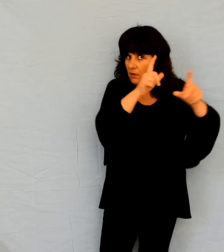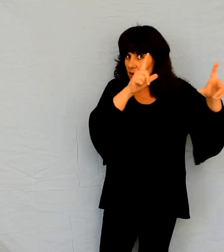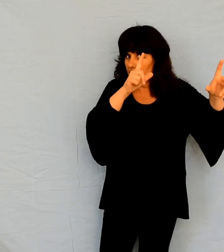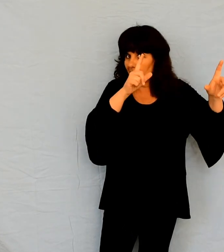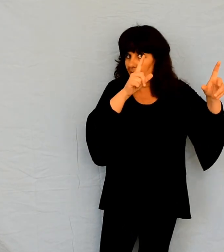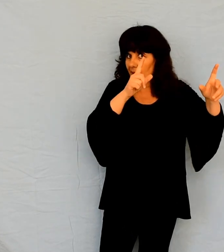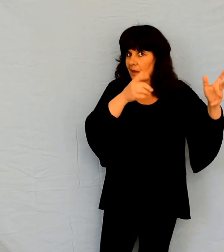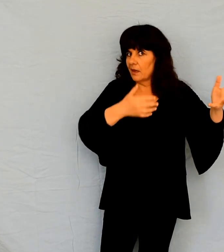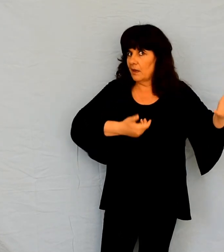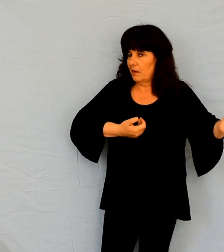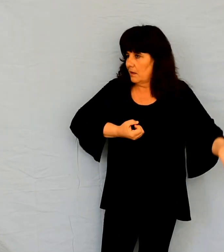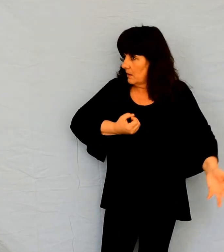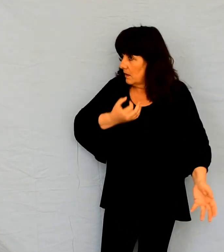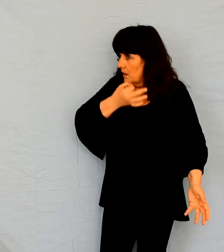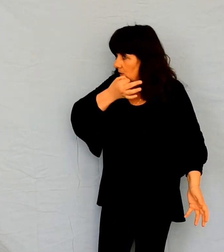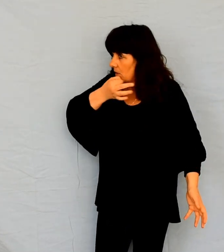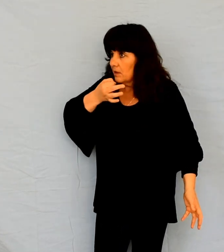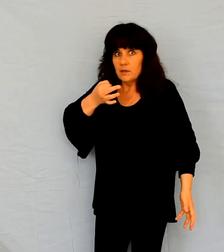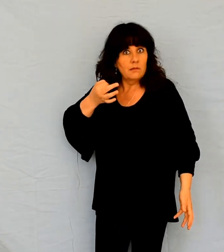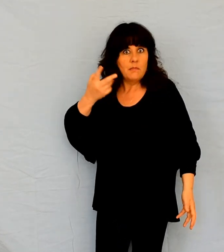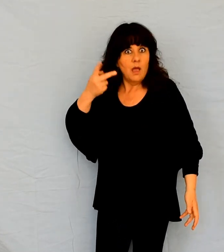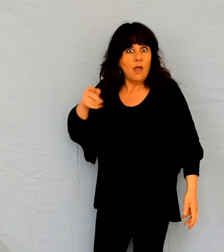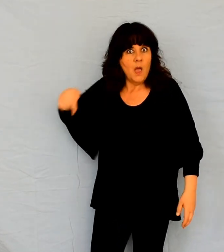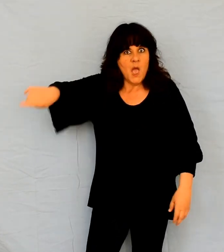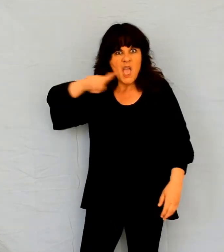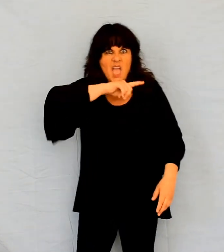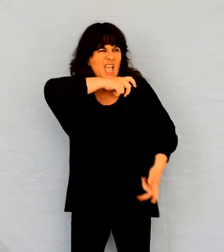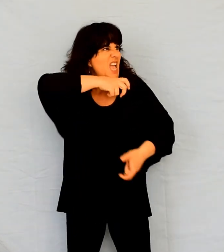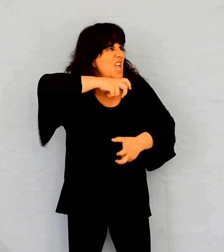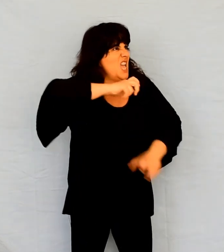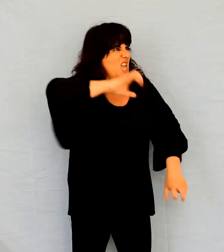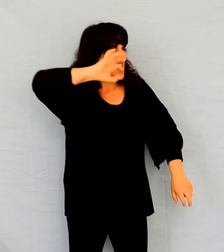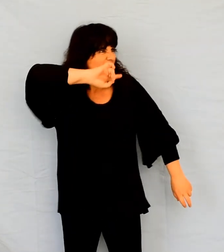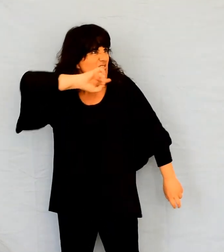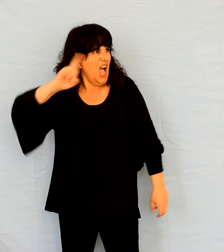ils vociféraient. « Crucifie-le! Crucifie-le »